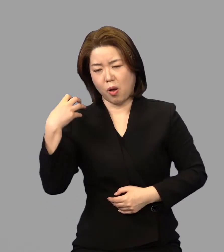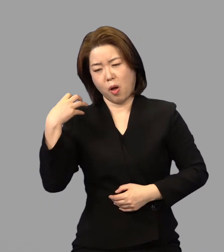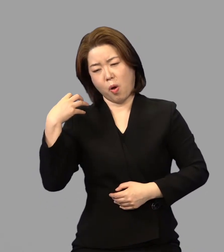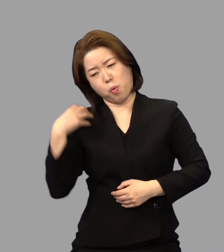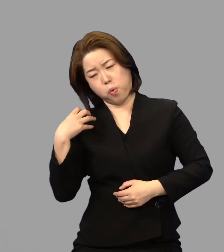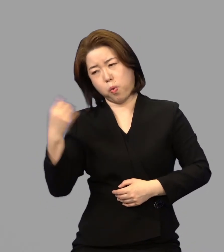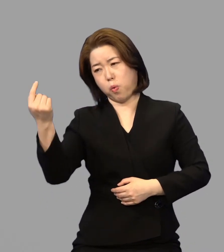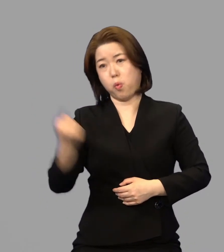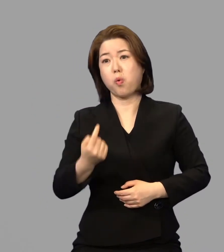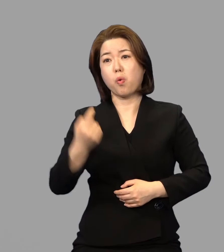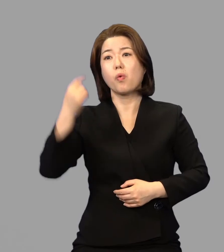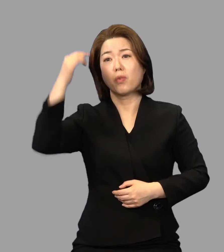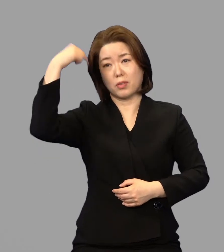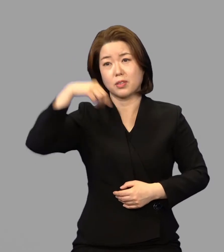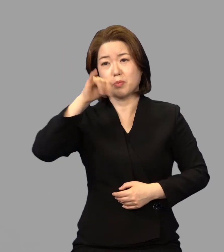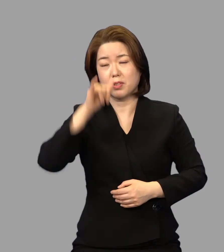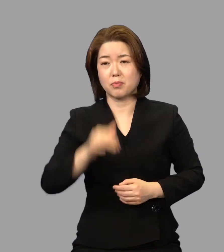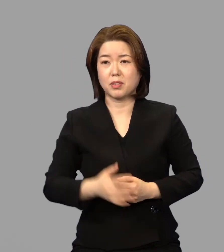확 밀려오는 겁니다.